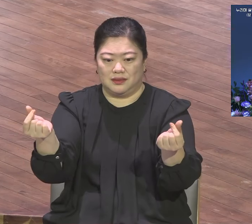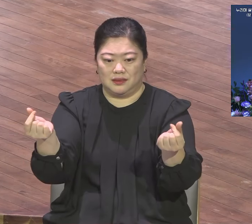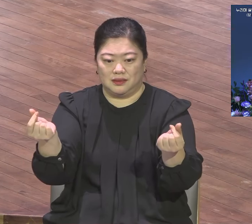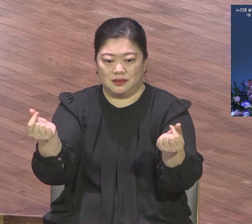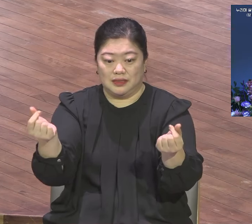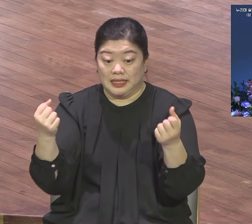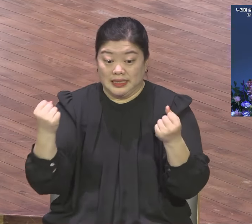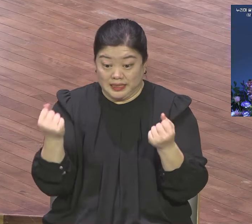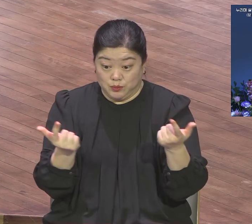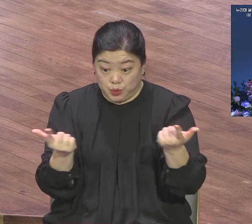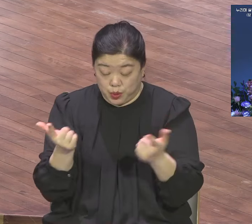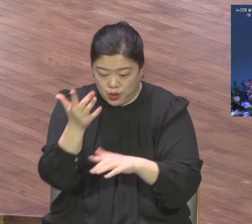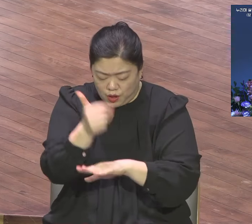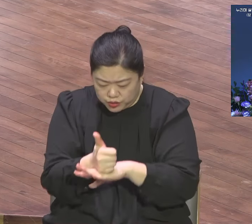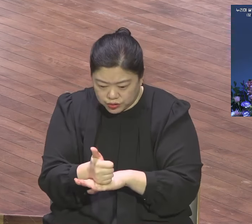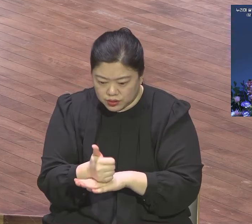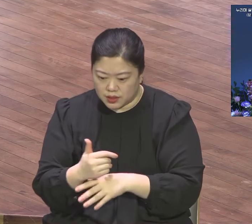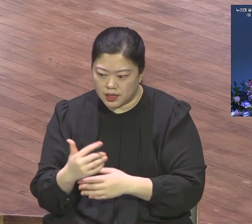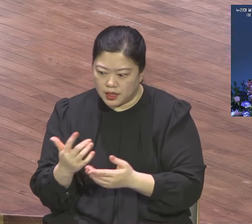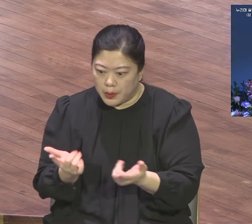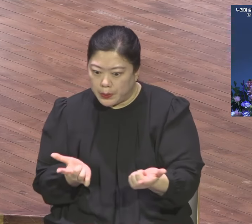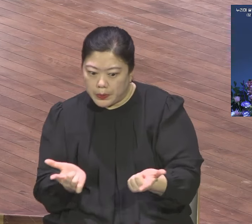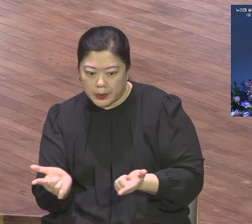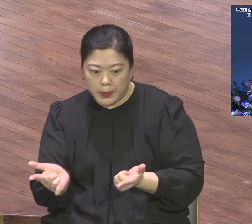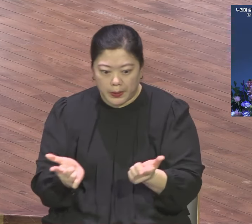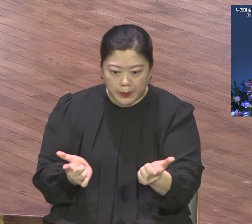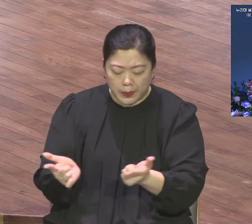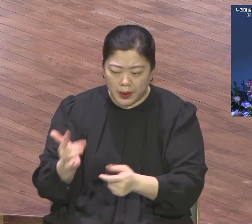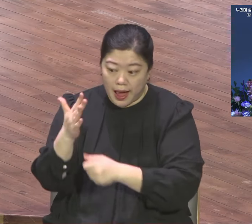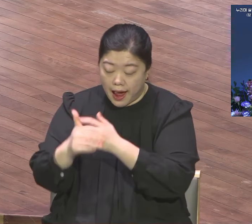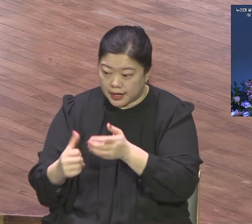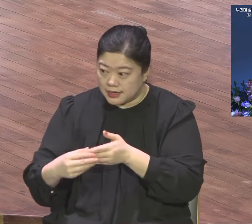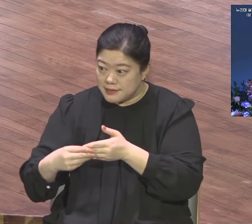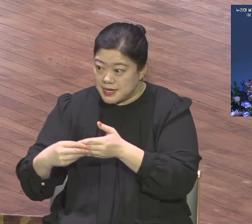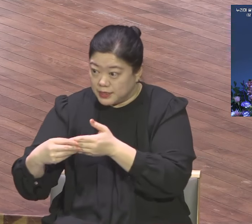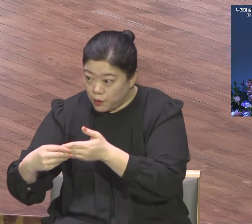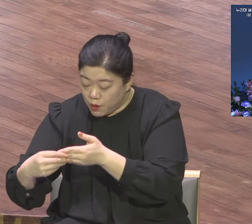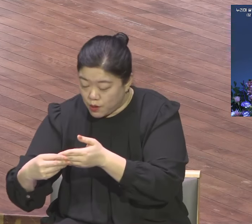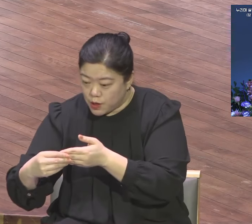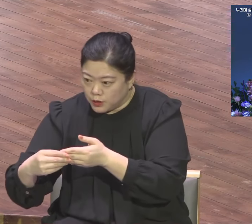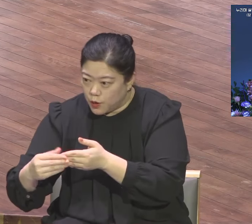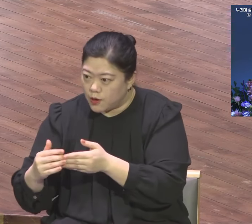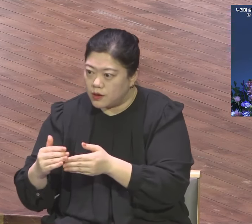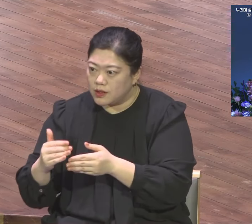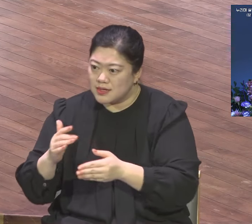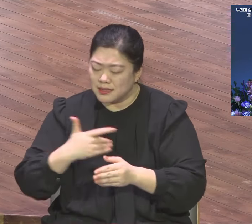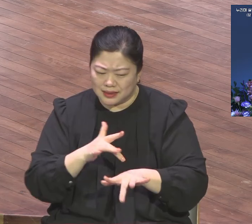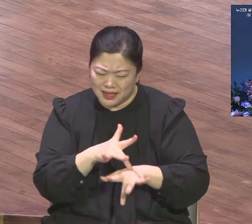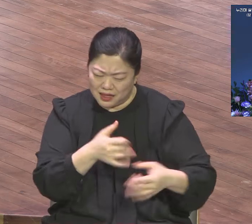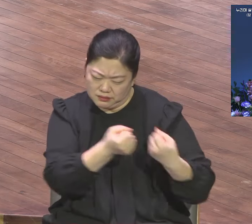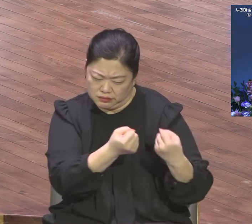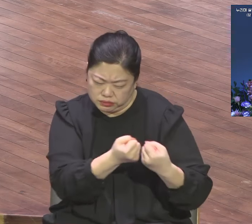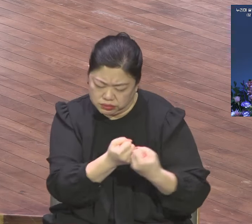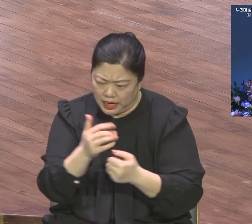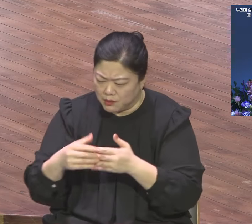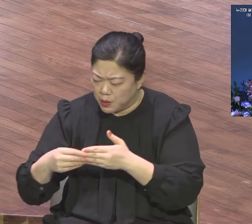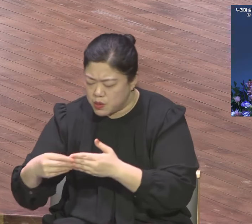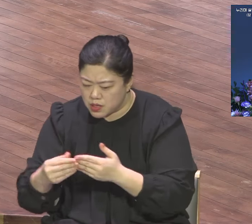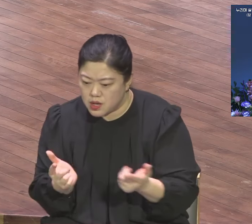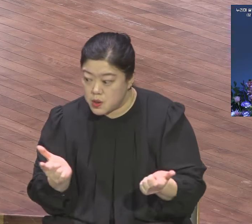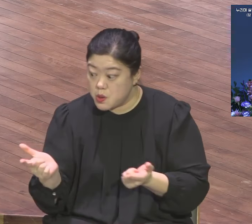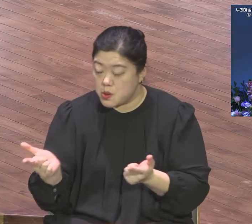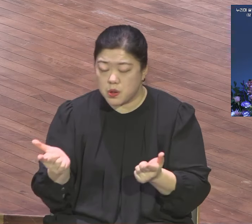눌려 얼굴이 발질하네 눌려 뭔가 잡혀있네